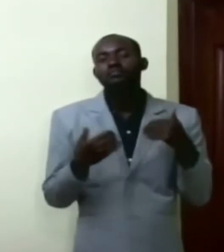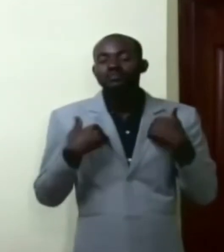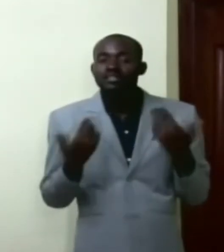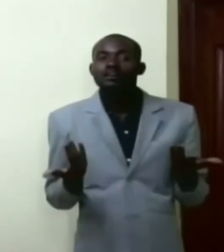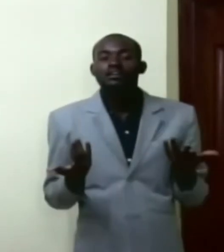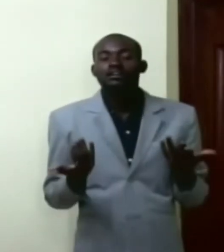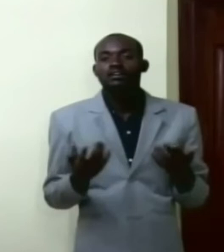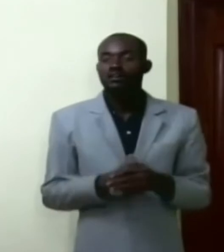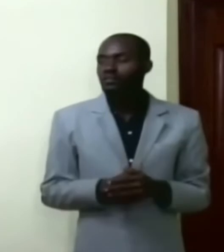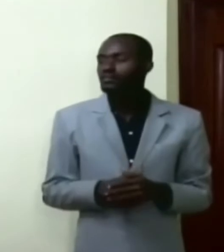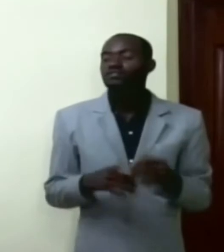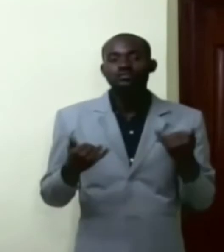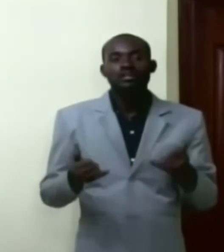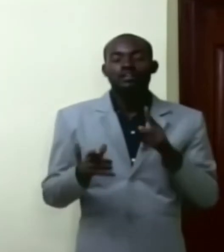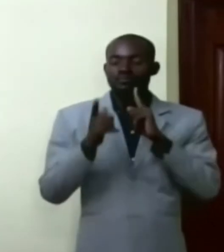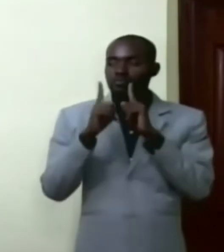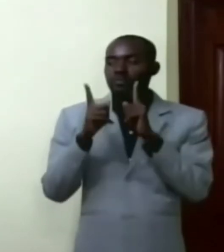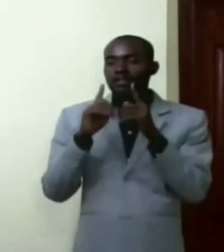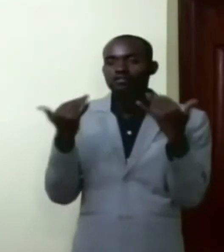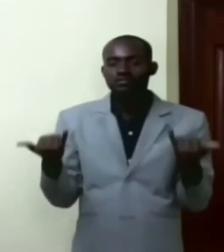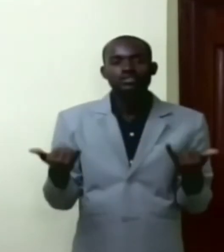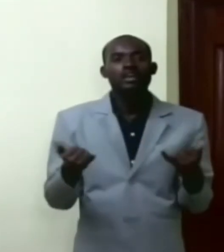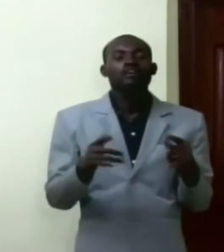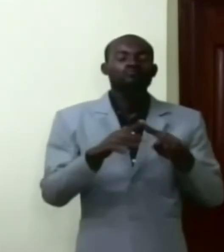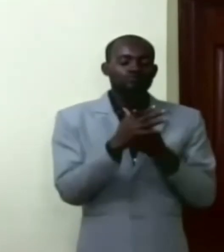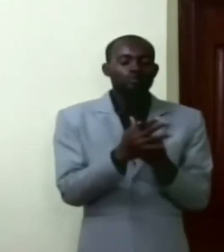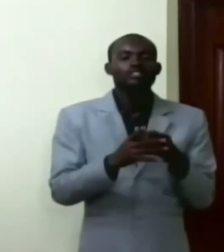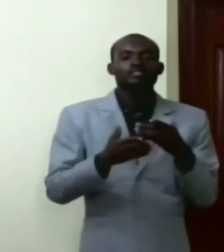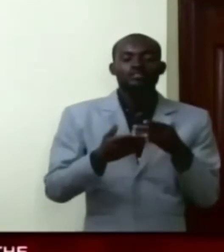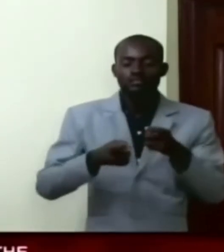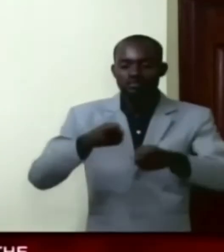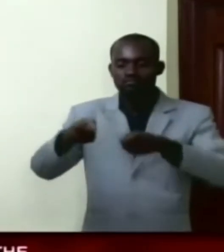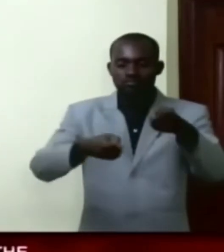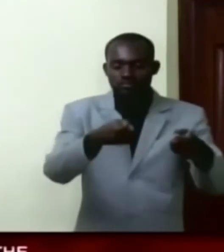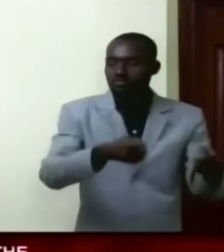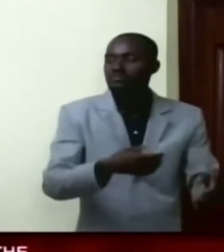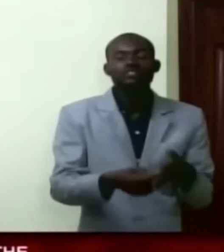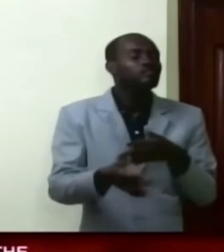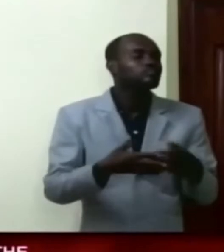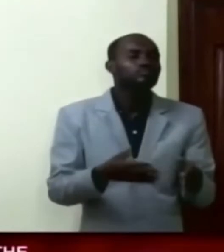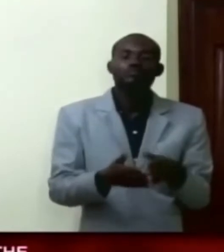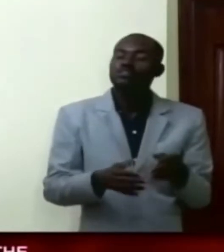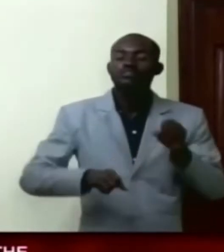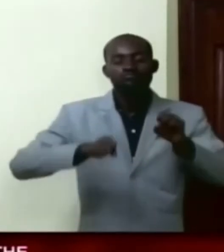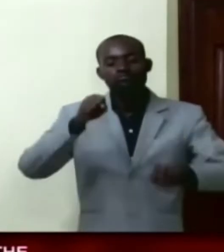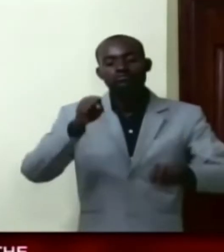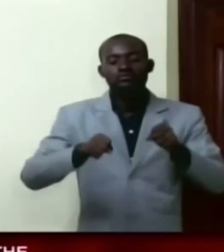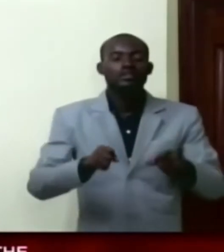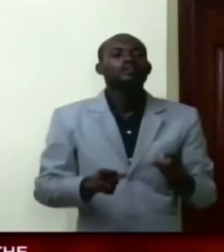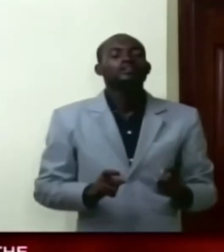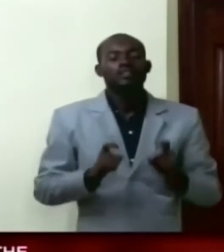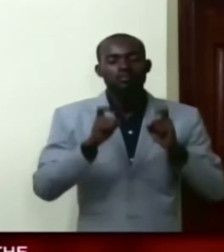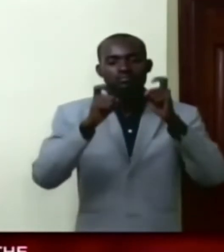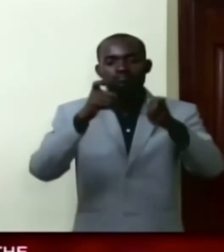yo. Nous besoin de tout pour nous patience. Parce que quelle que soit la situation, le gouvernement l'a privé. Mais des